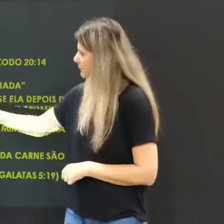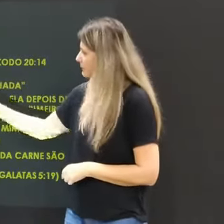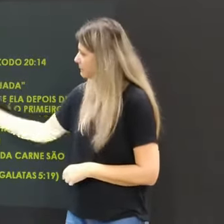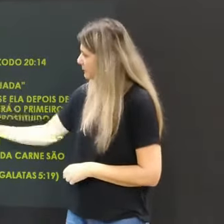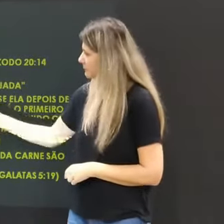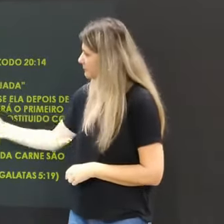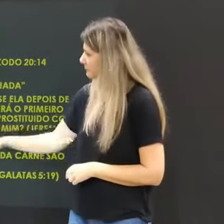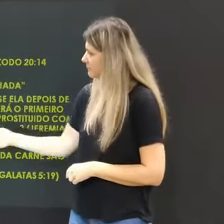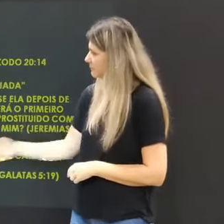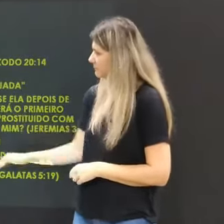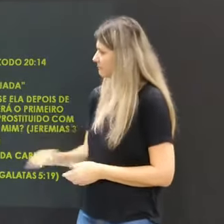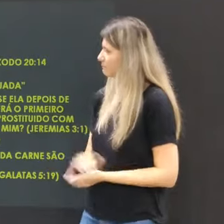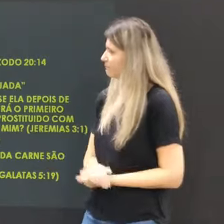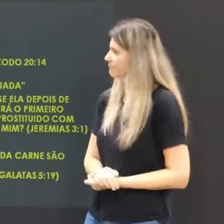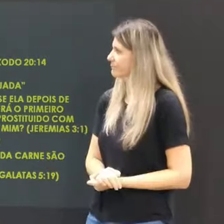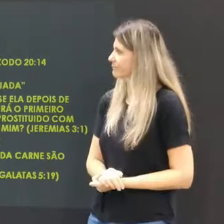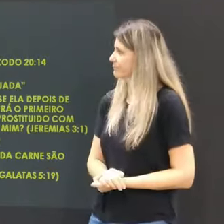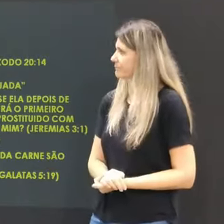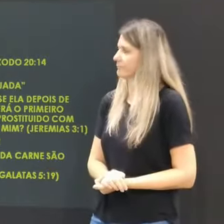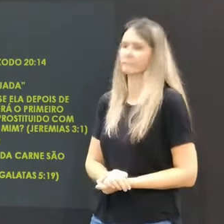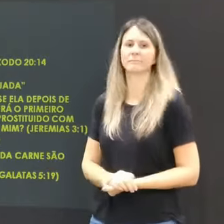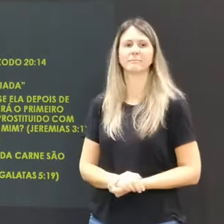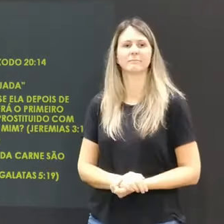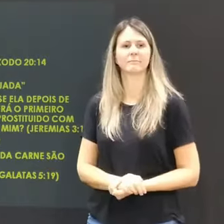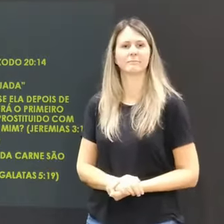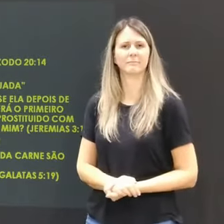adultério, divórcio, fornicação,